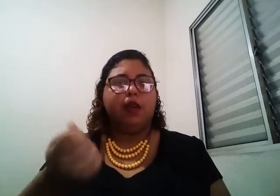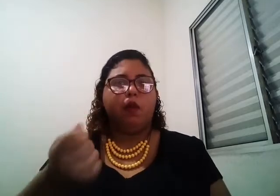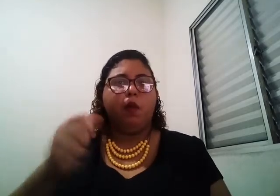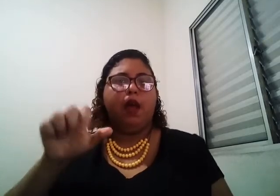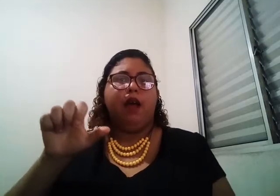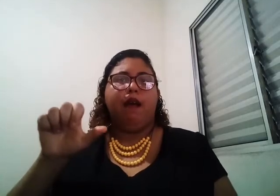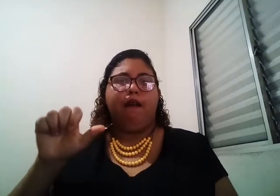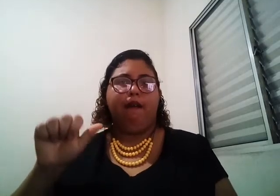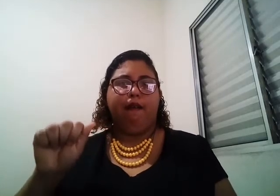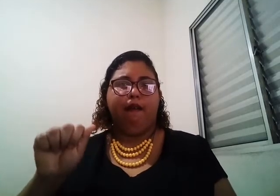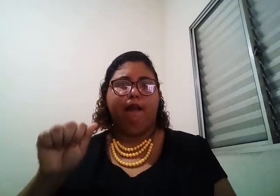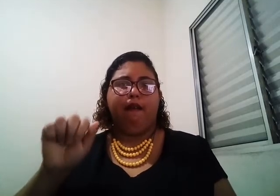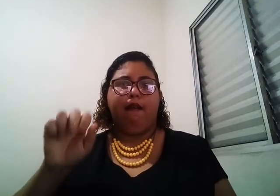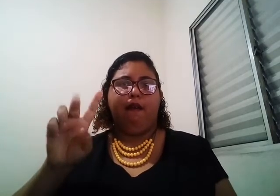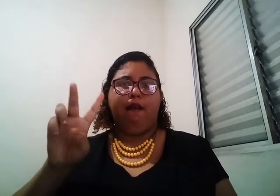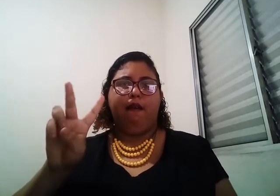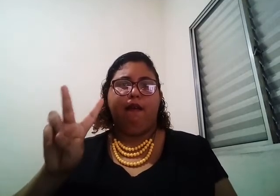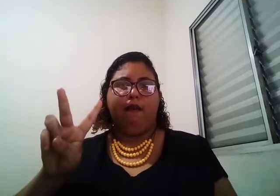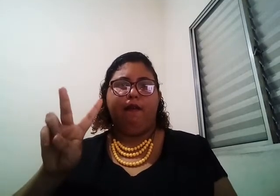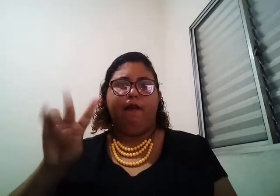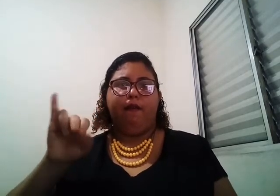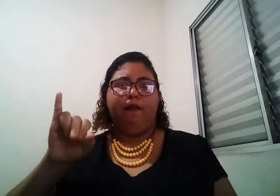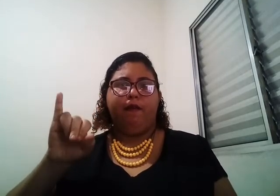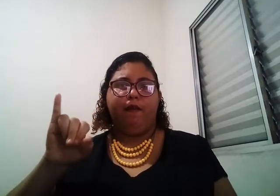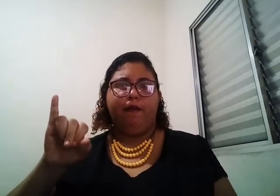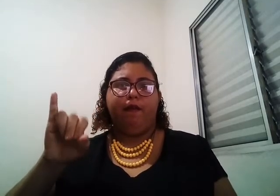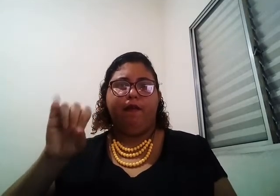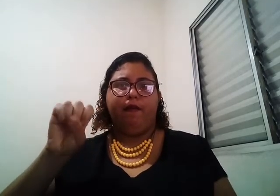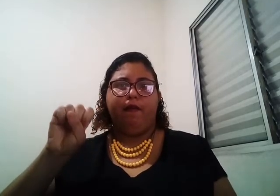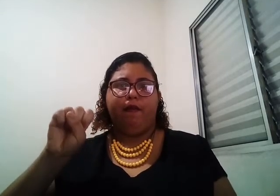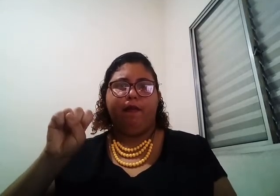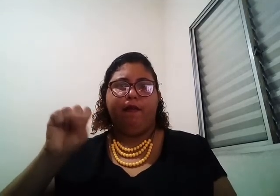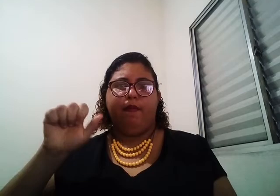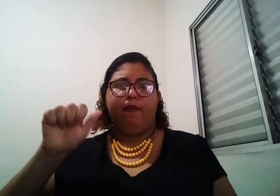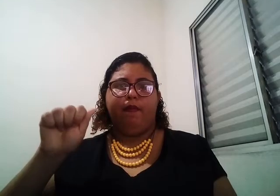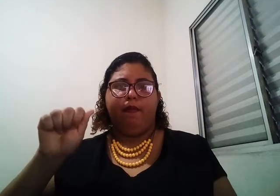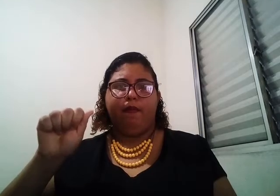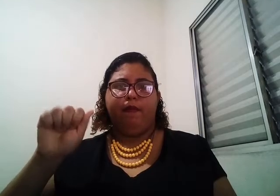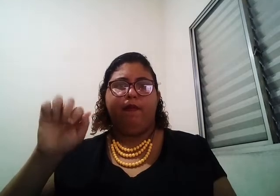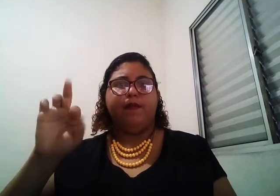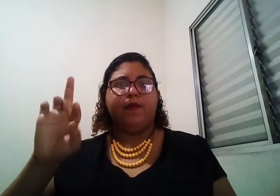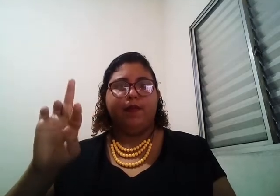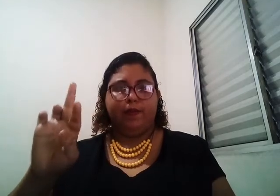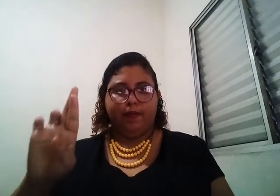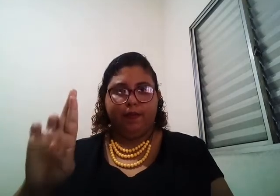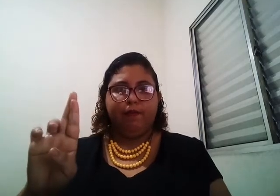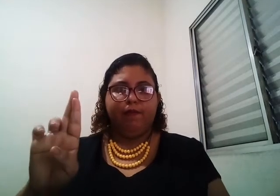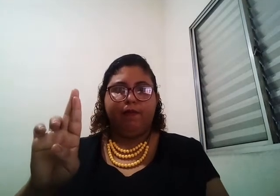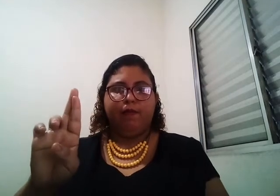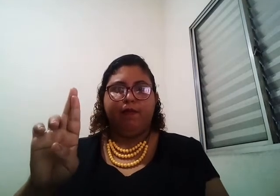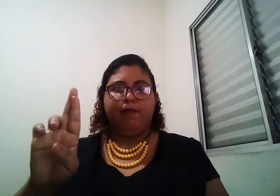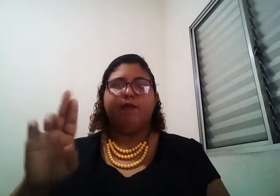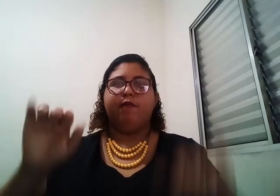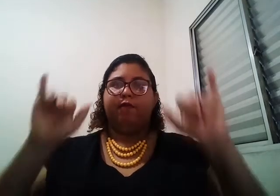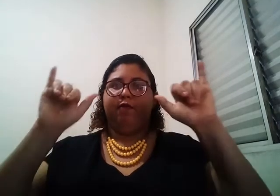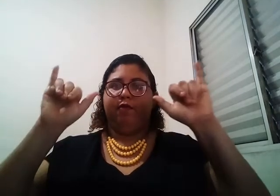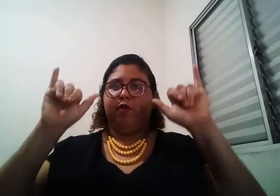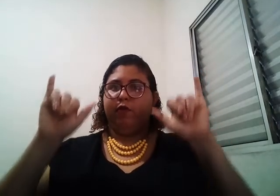sinal avisar, você usa a configuração Y e sinaliza dessa forma, conforme vocês podem